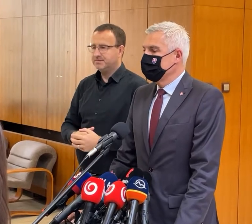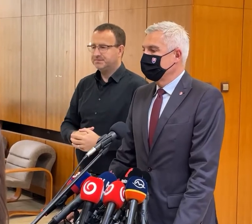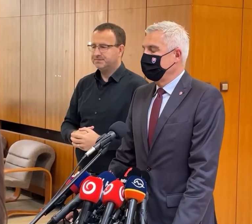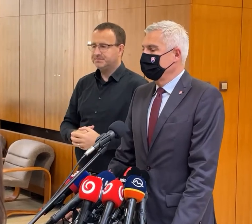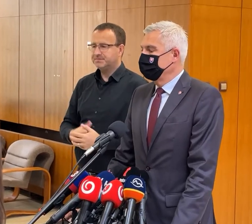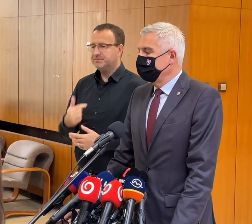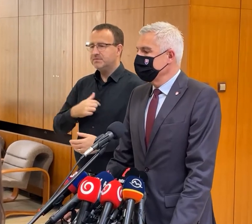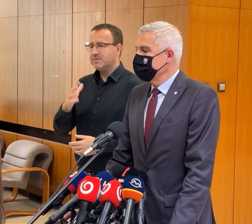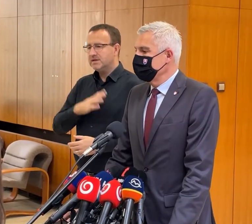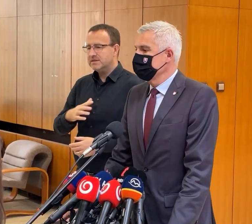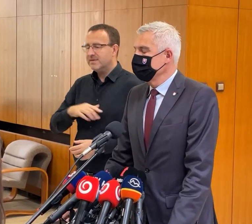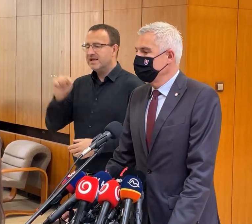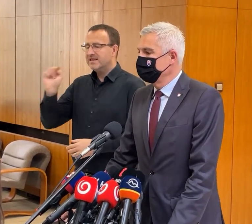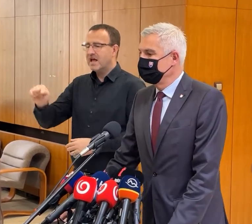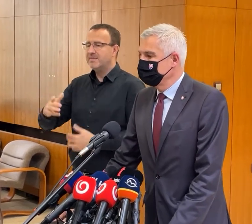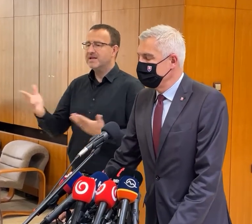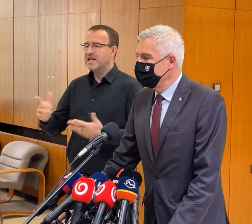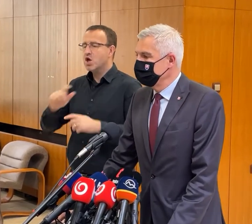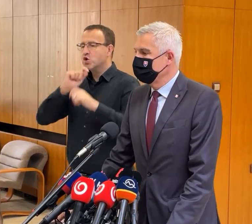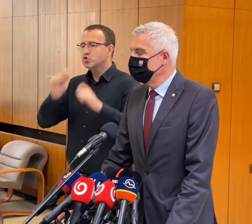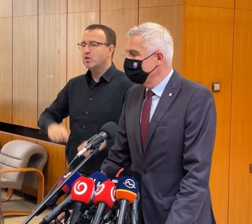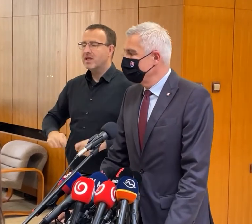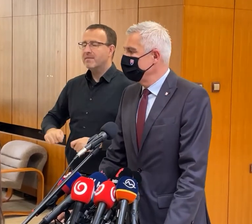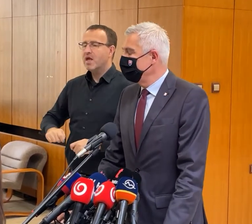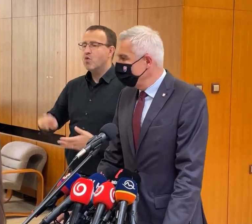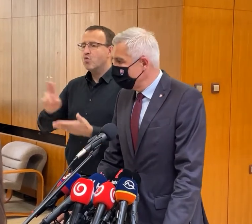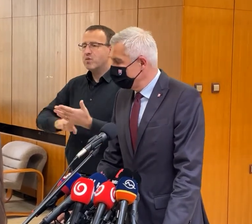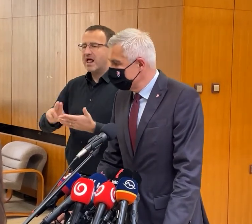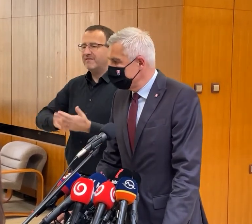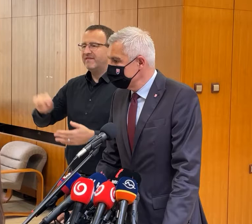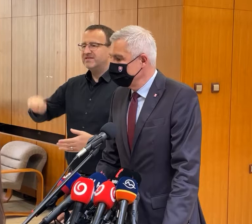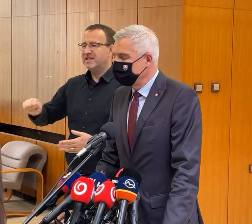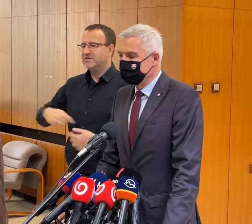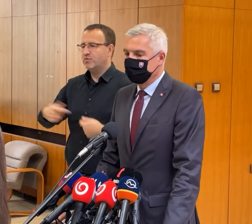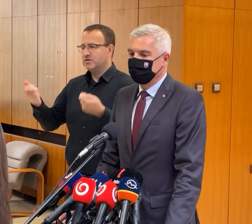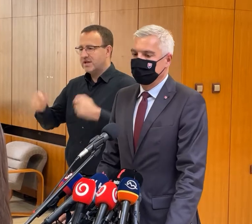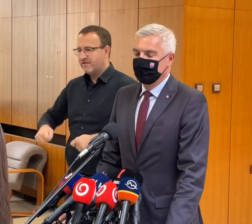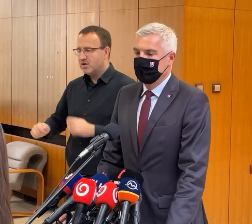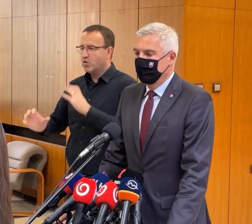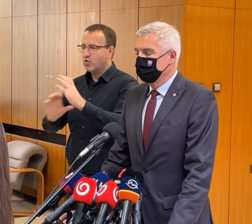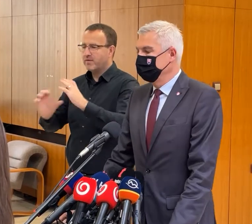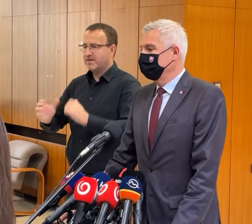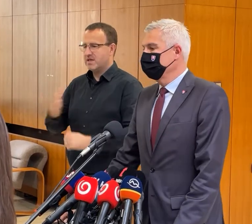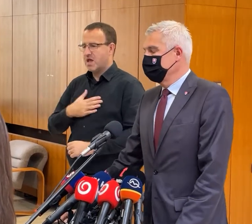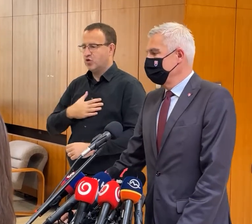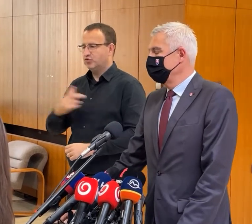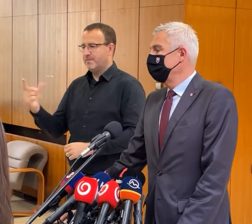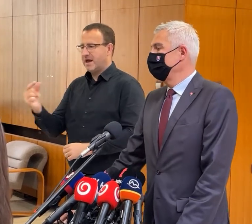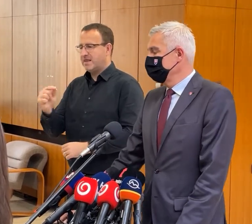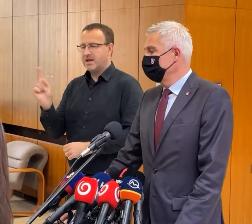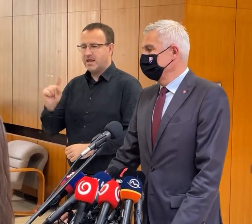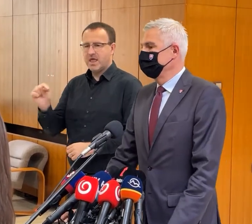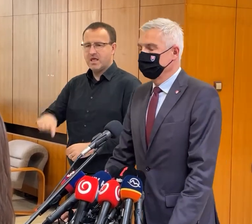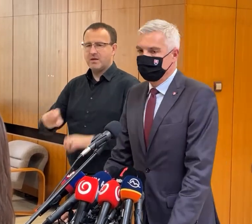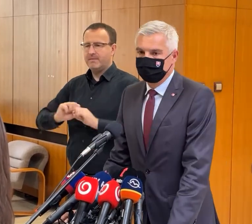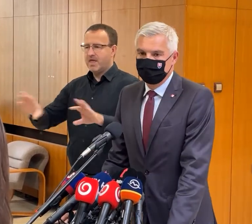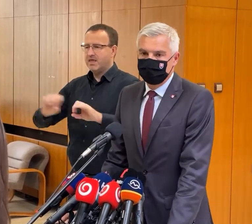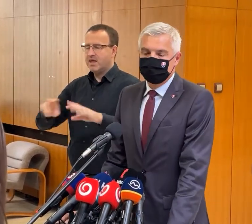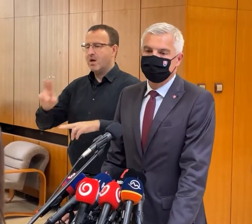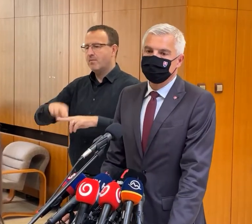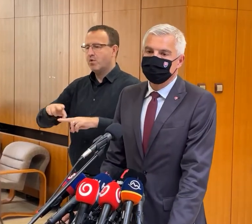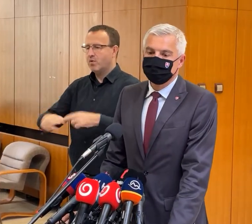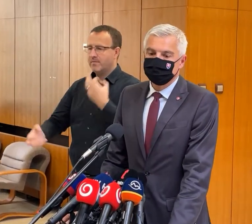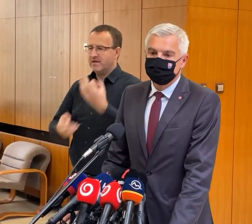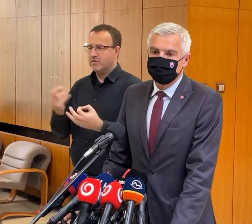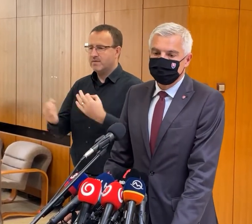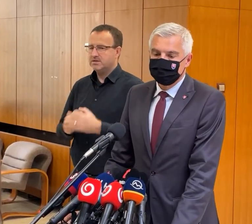to, aby sme tam, kde sa rozhodneme úrady zavrieť, komunikovali najprv s našimi partnermi a nie takto cez médiá, ale potom budem informovať aj